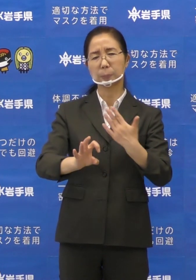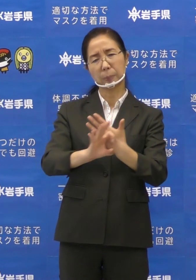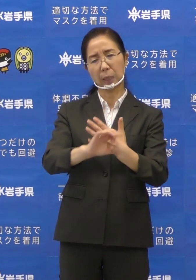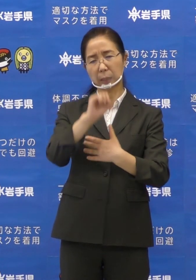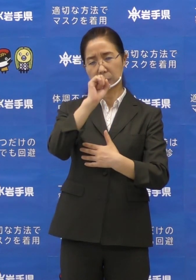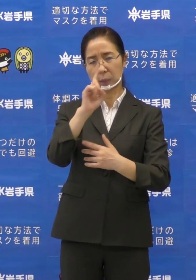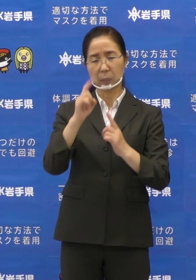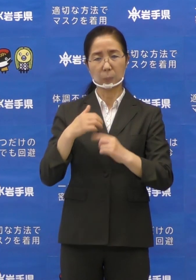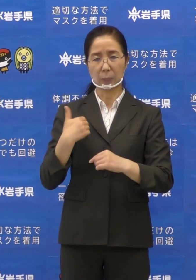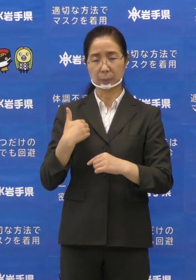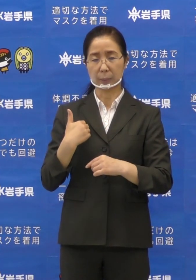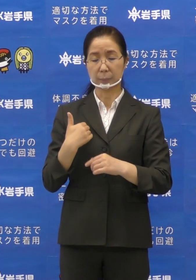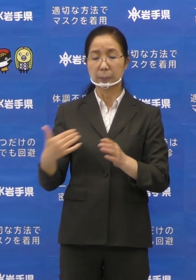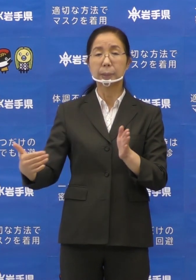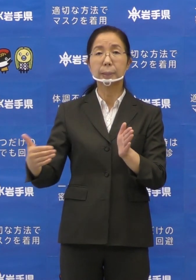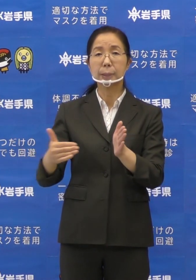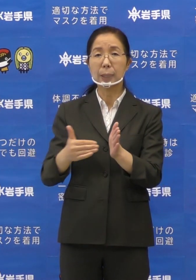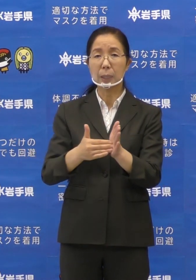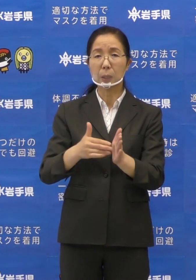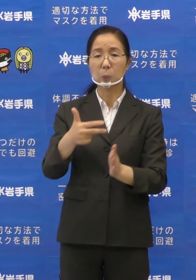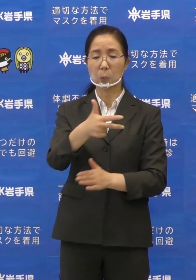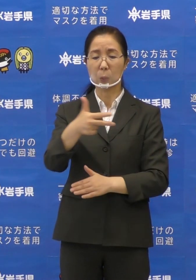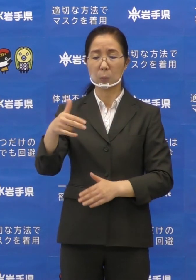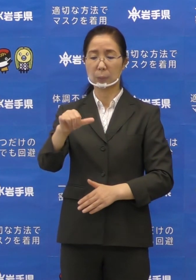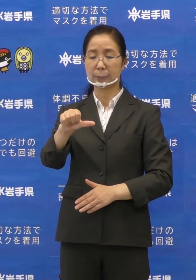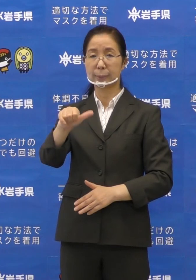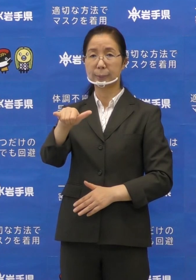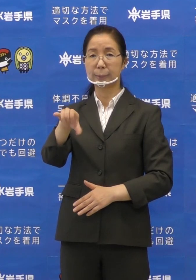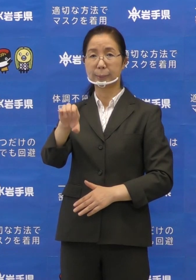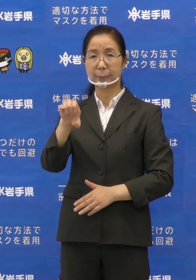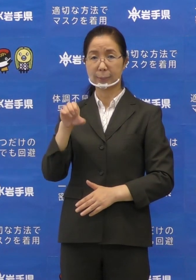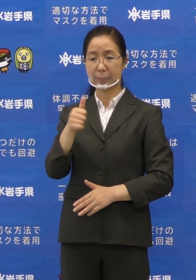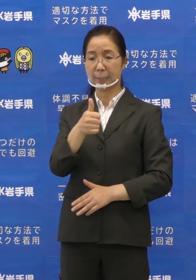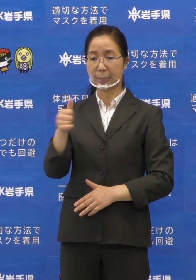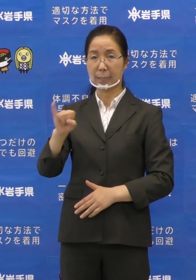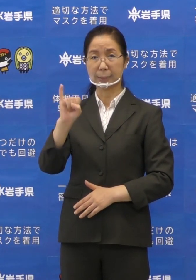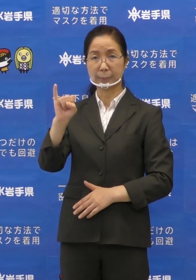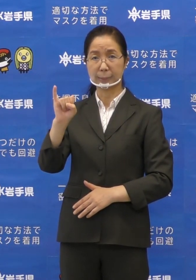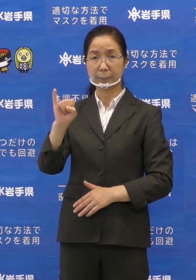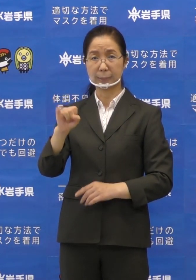最後のジェダイという作品の中で